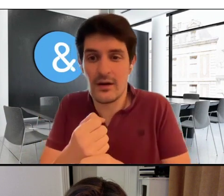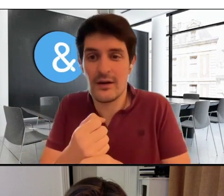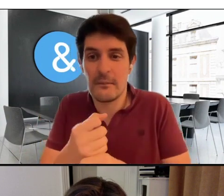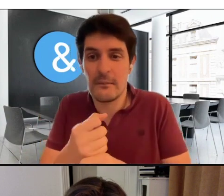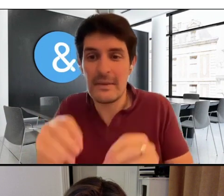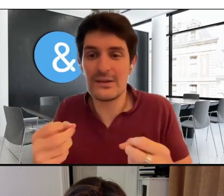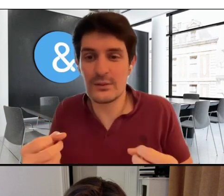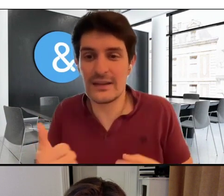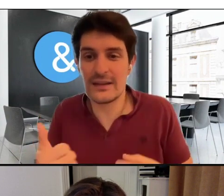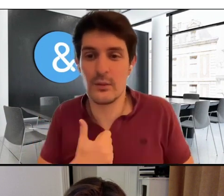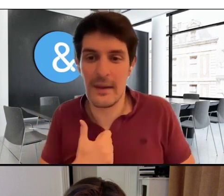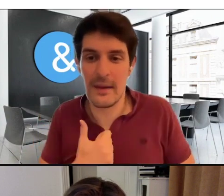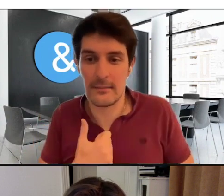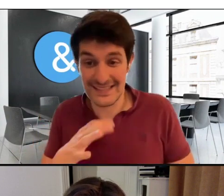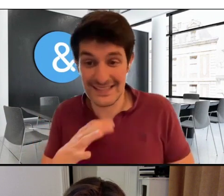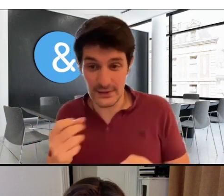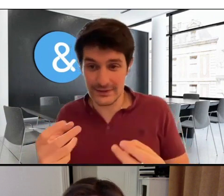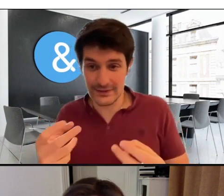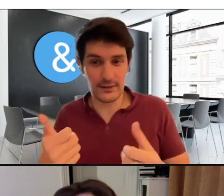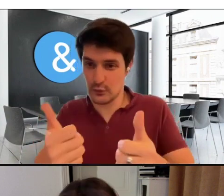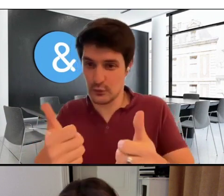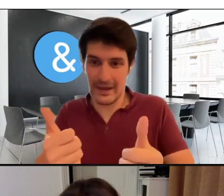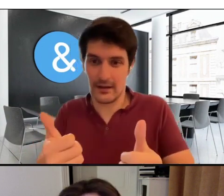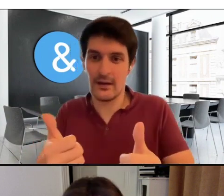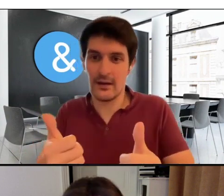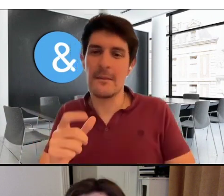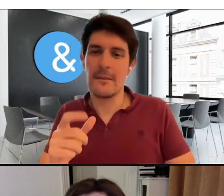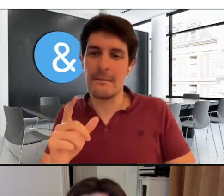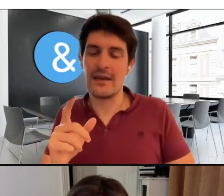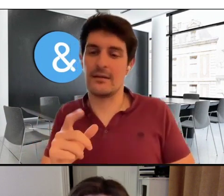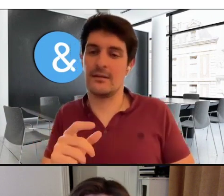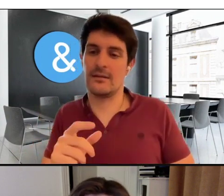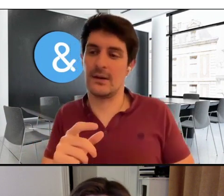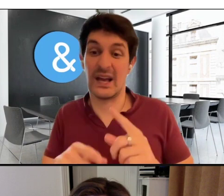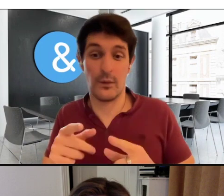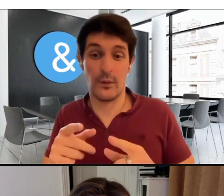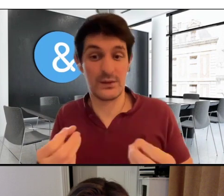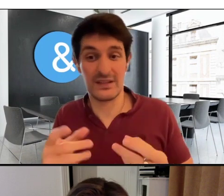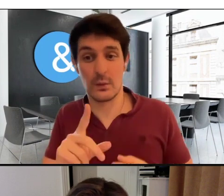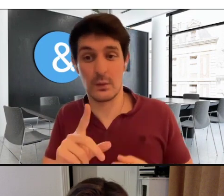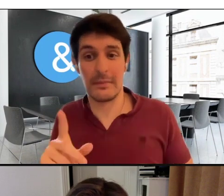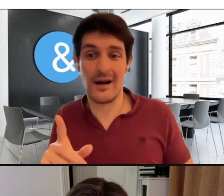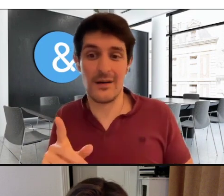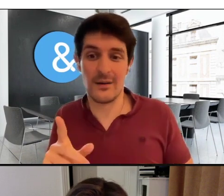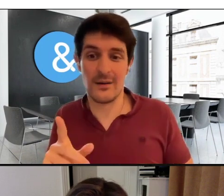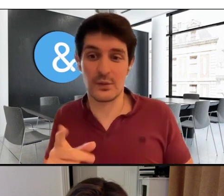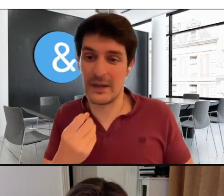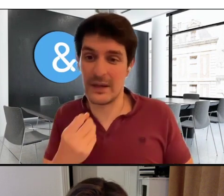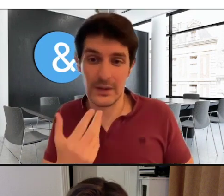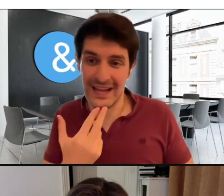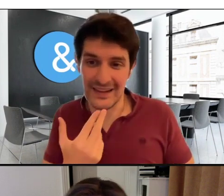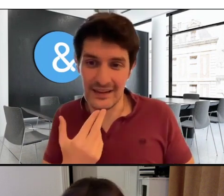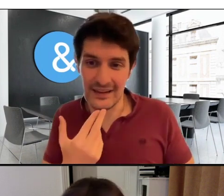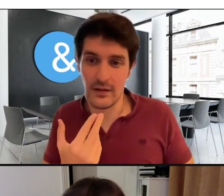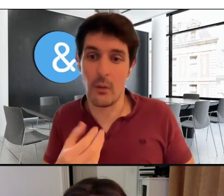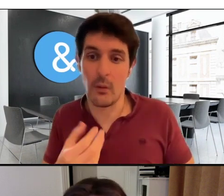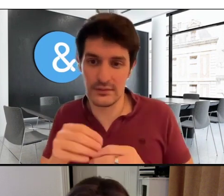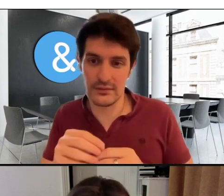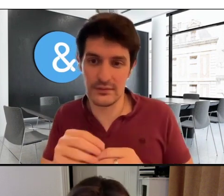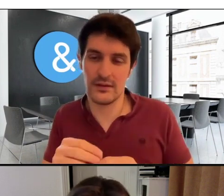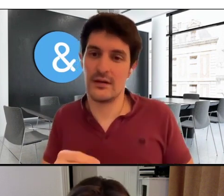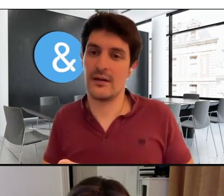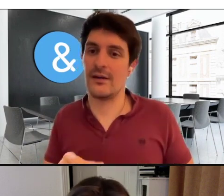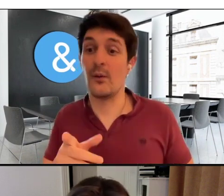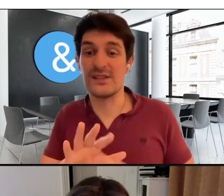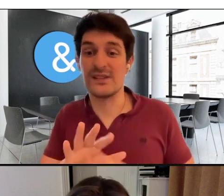met les sous-titres lui-même. S'il y a des sous-titres, super. Et quelquefois, les sous-titres sont pas de bonne qualité en plus,